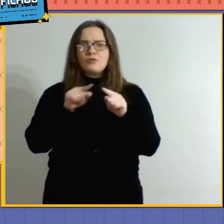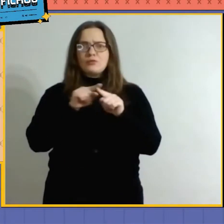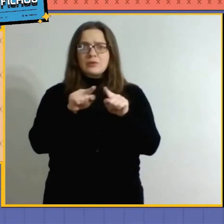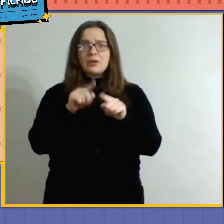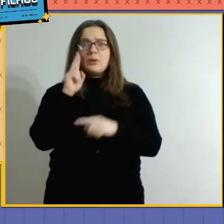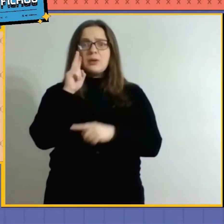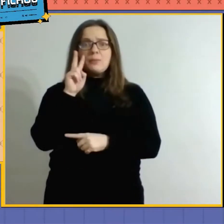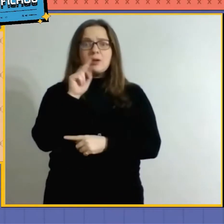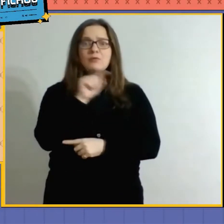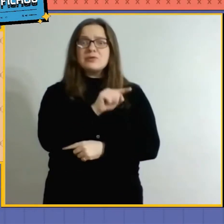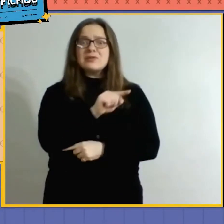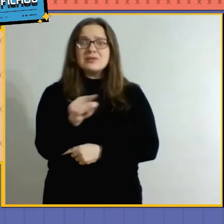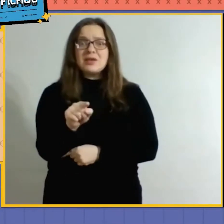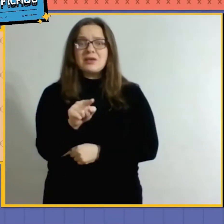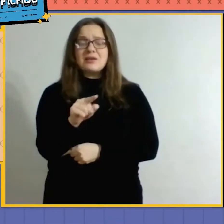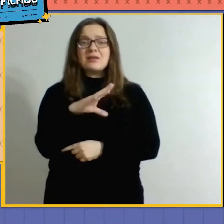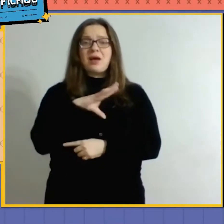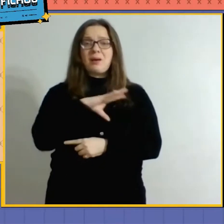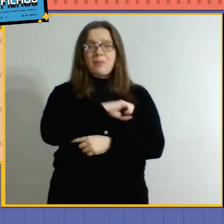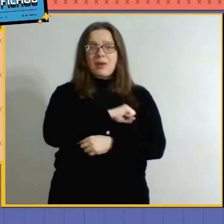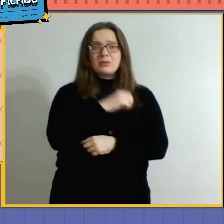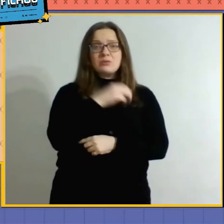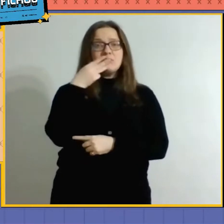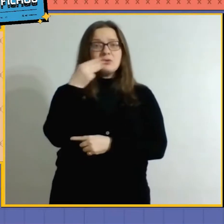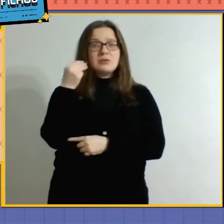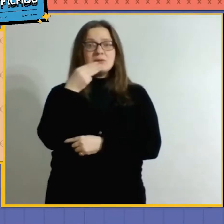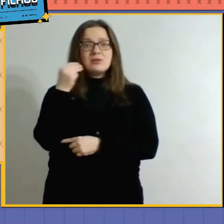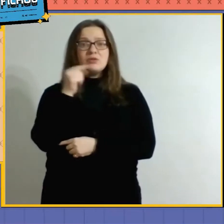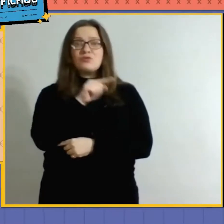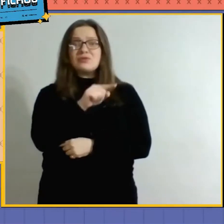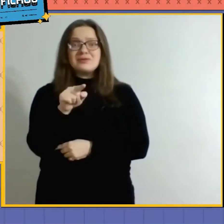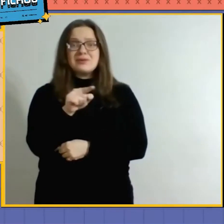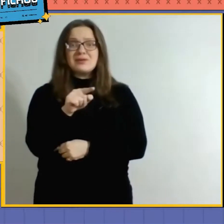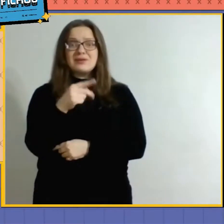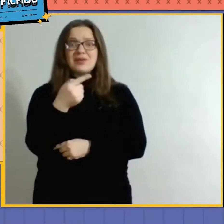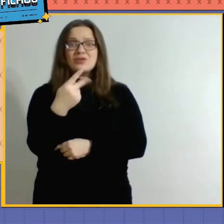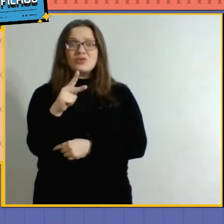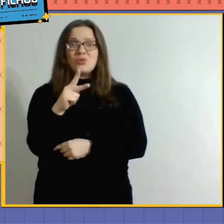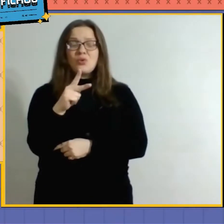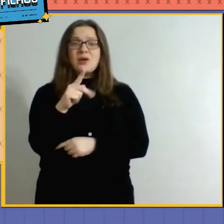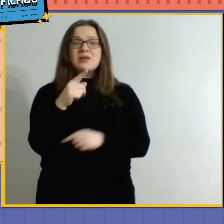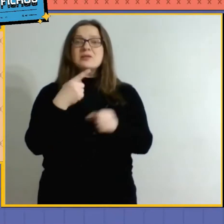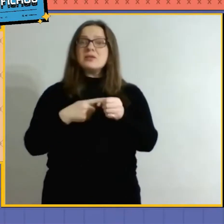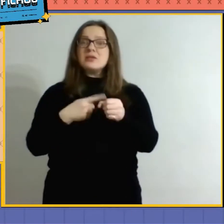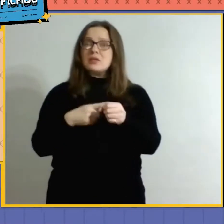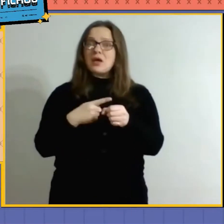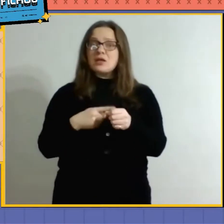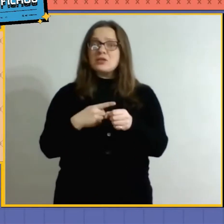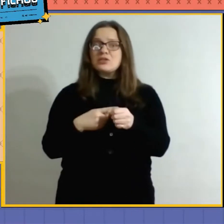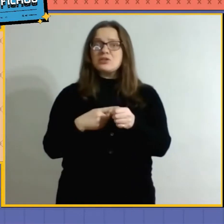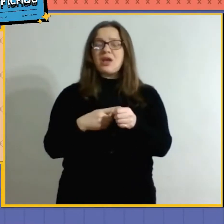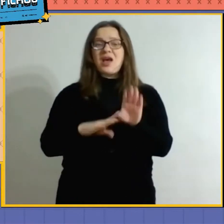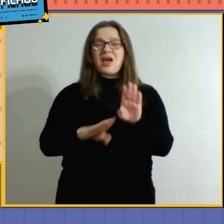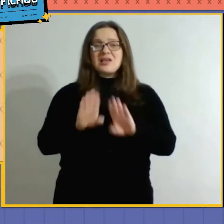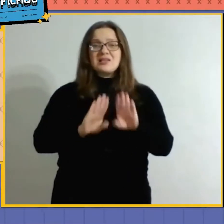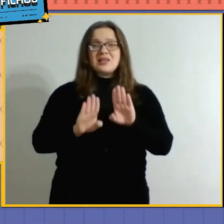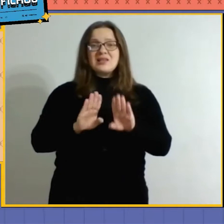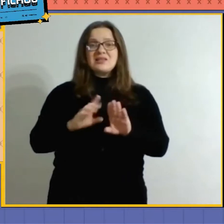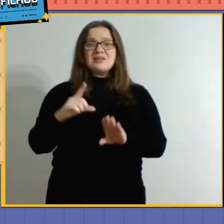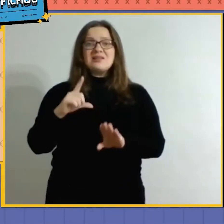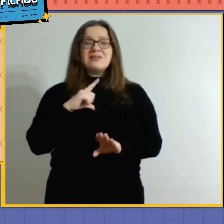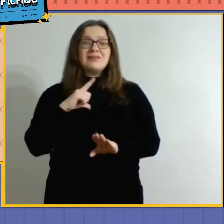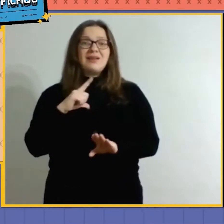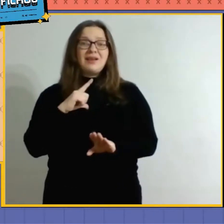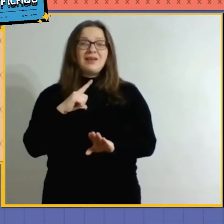que vocês têm ali na sua cidade talvez algum adolescente que tenha parado de se